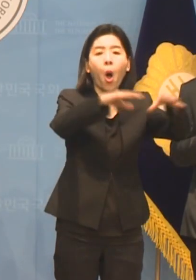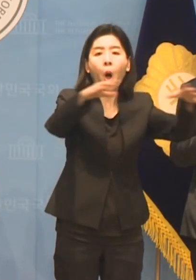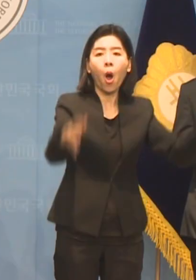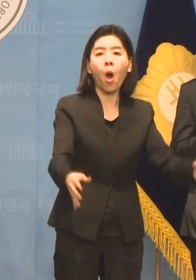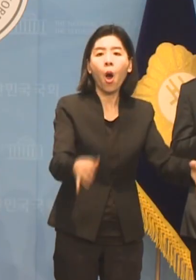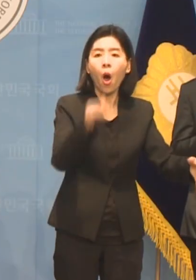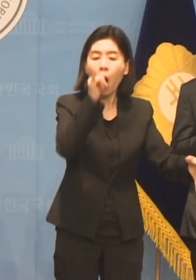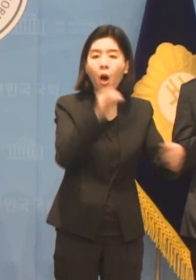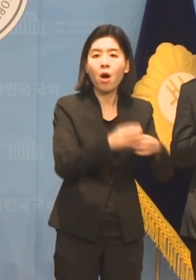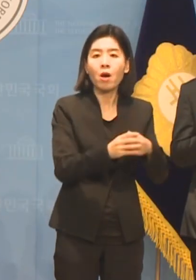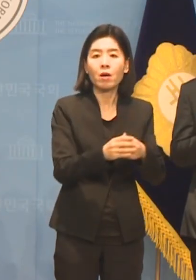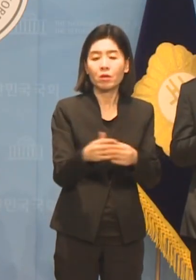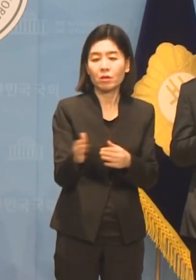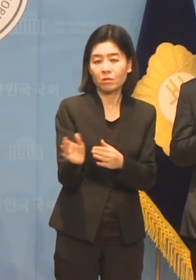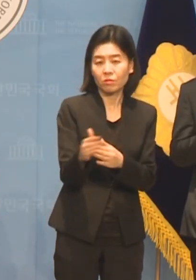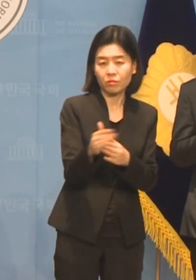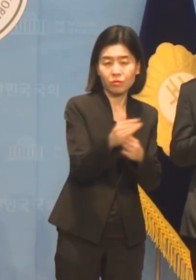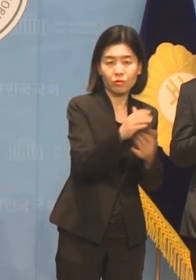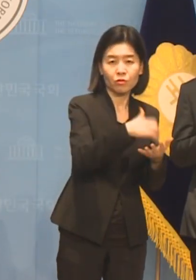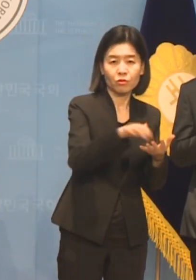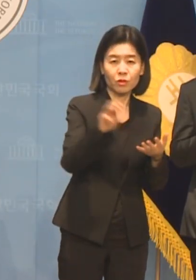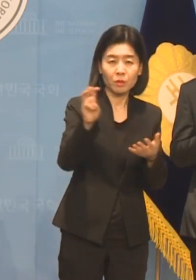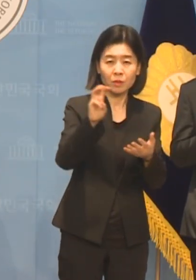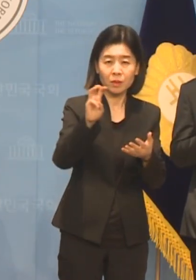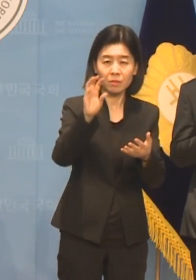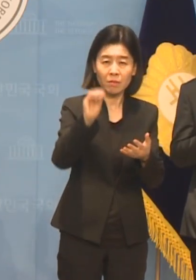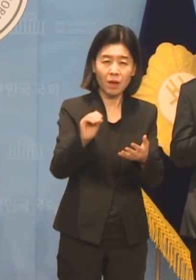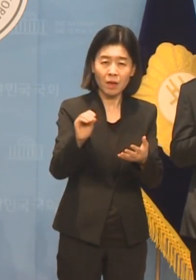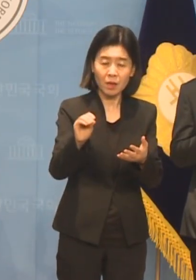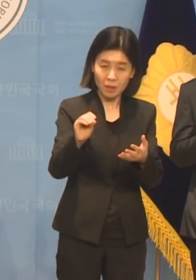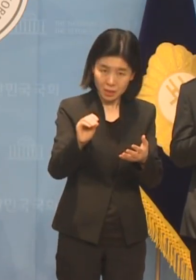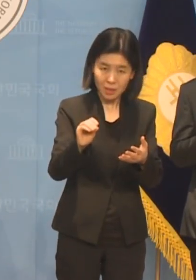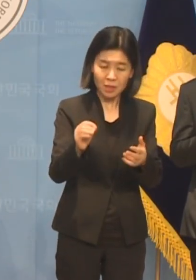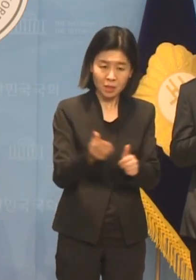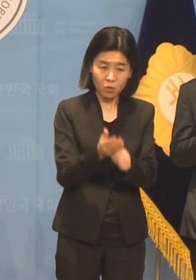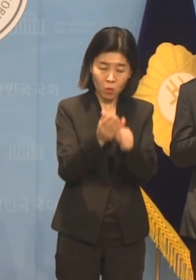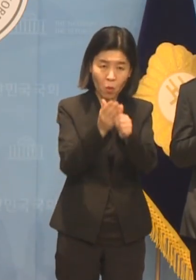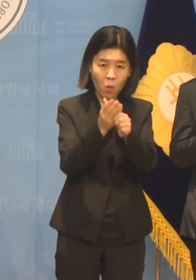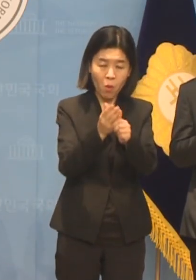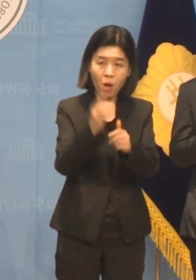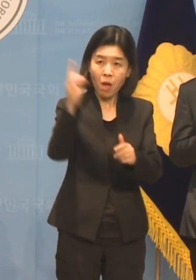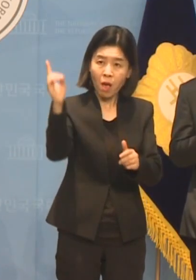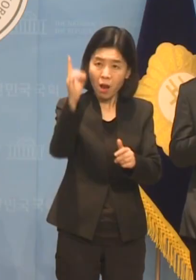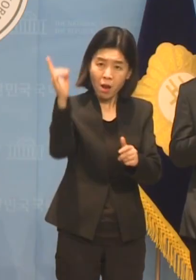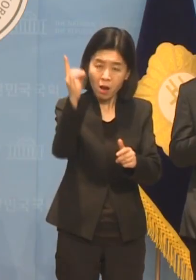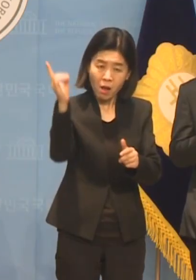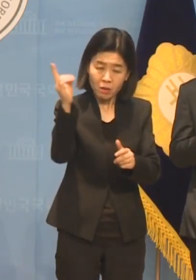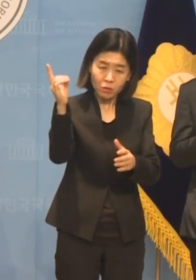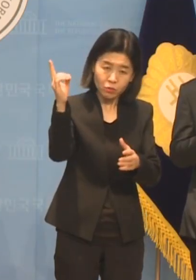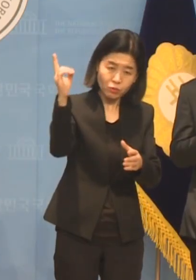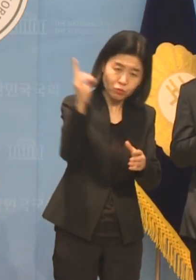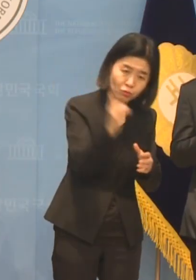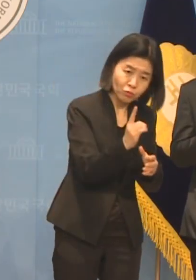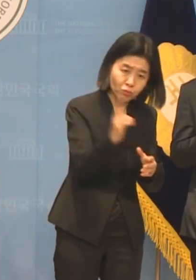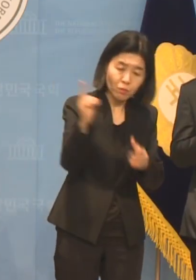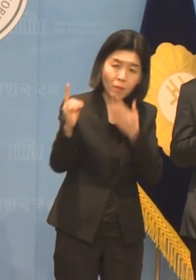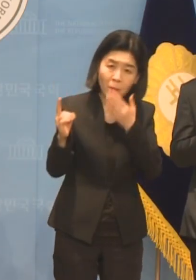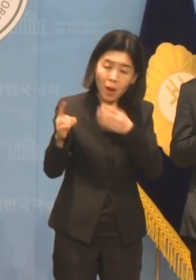마리 키우는 양어장에 이런 헬리콥터 시설까지 갖추는 시설을 본 적이